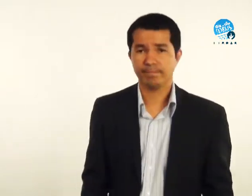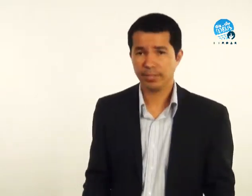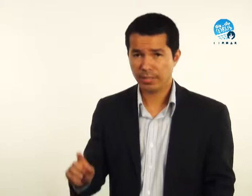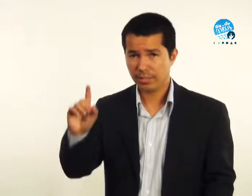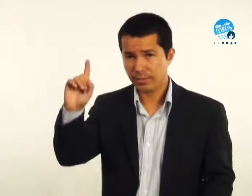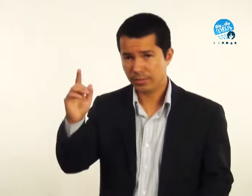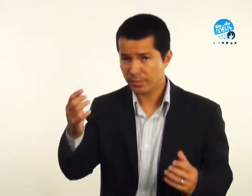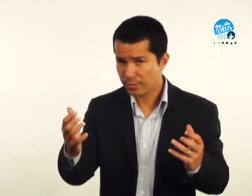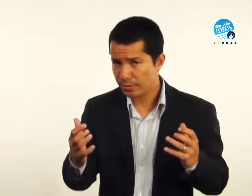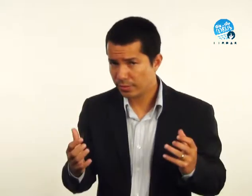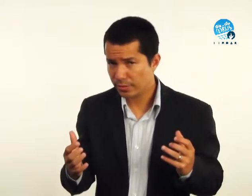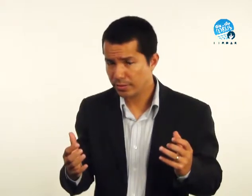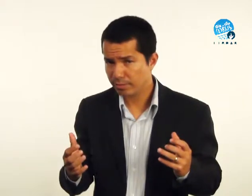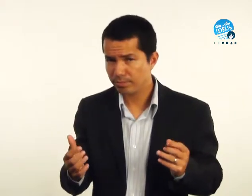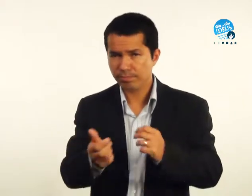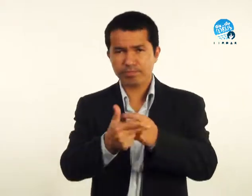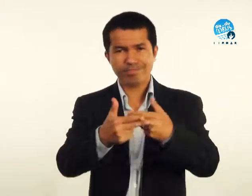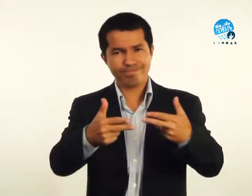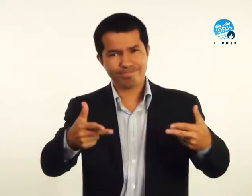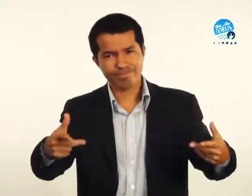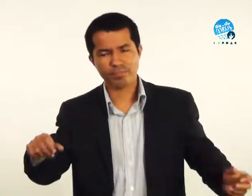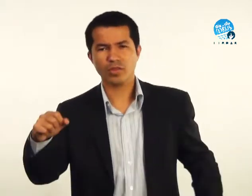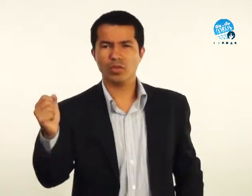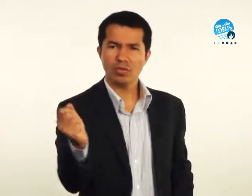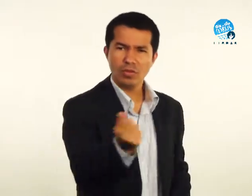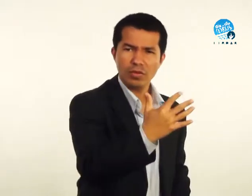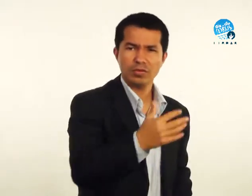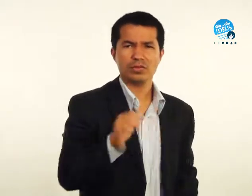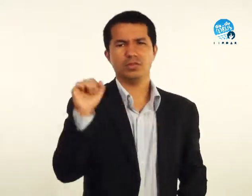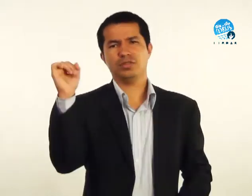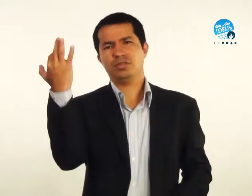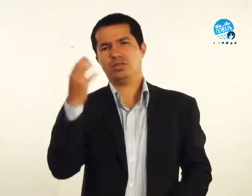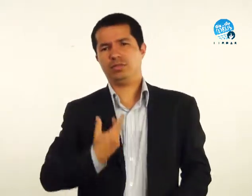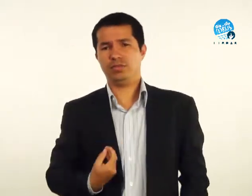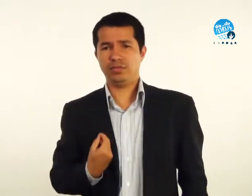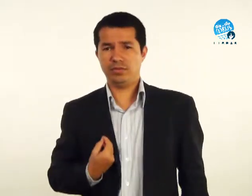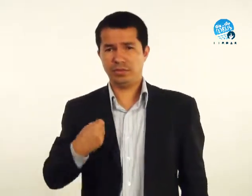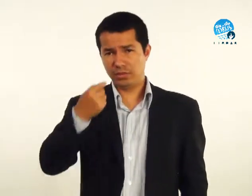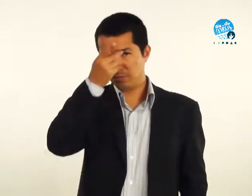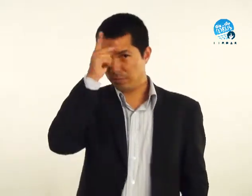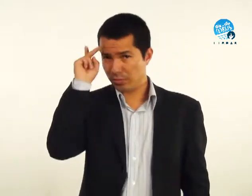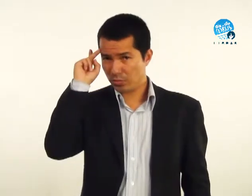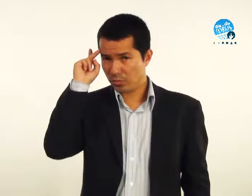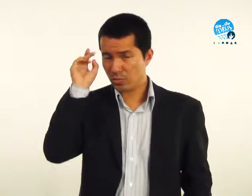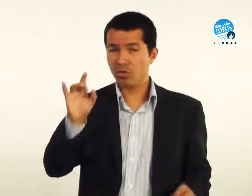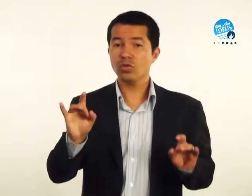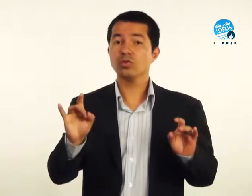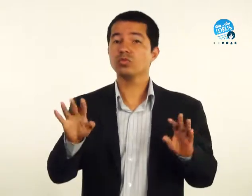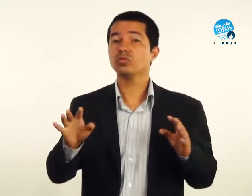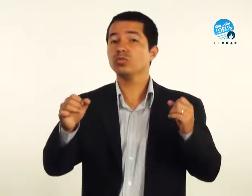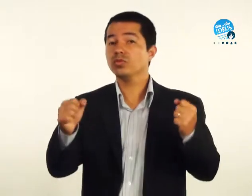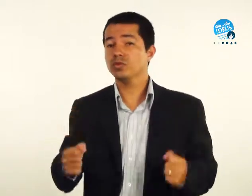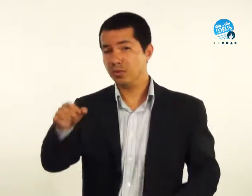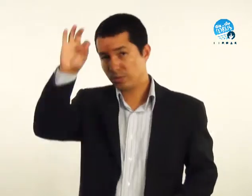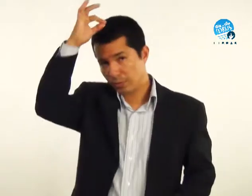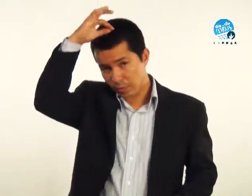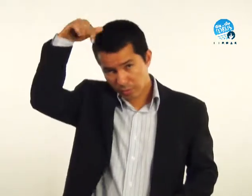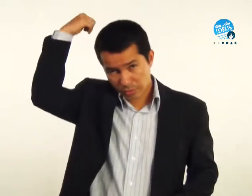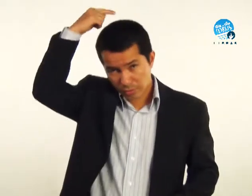que algo novo pudesse acontecer na vida das pessoas, que só pelo poder do